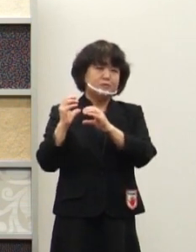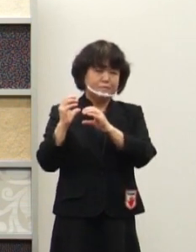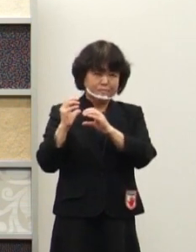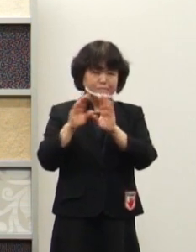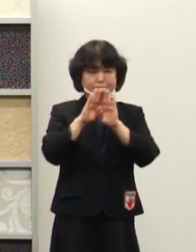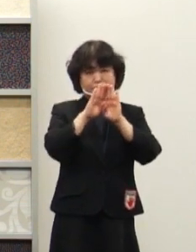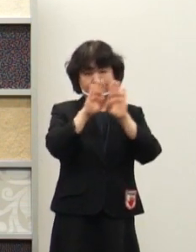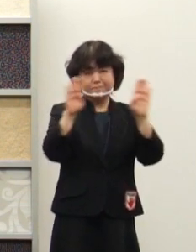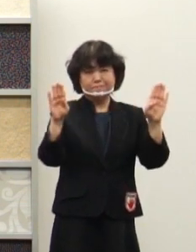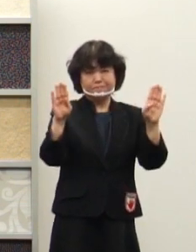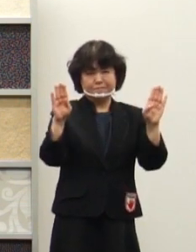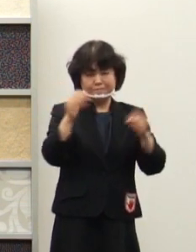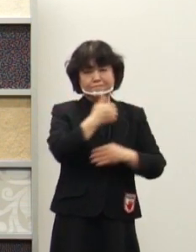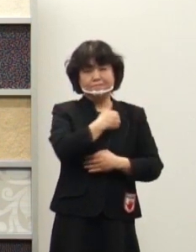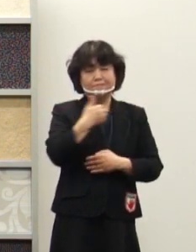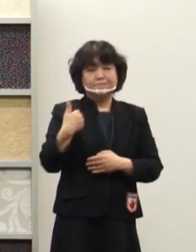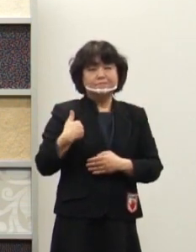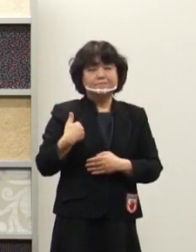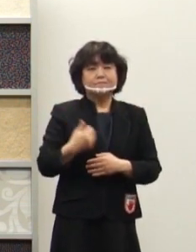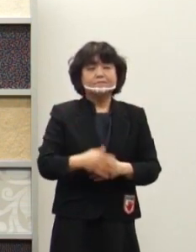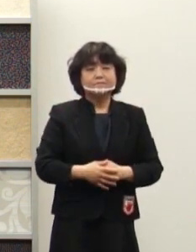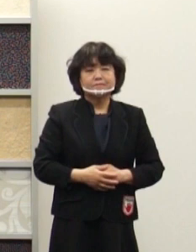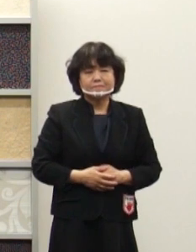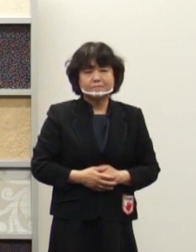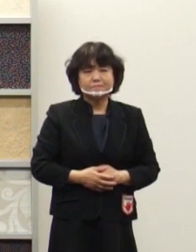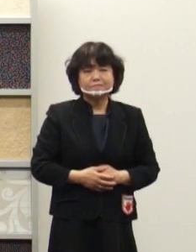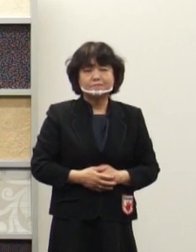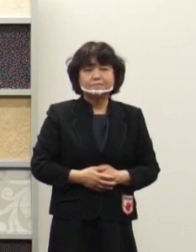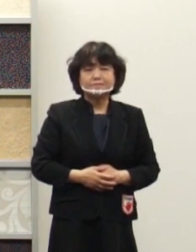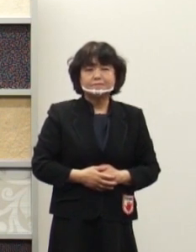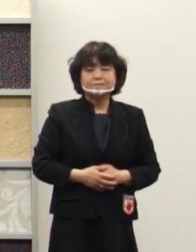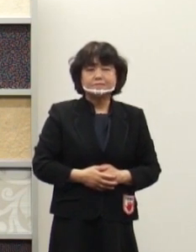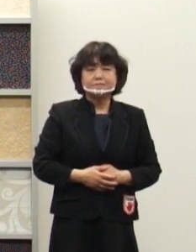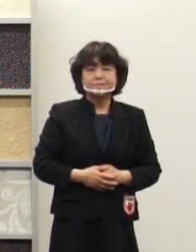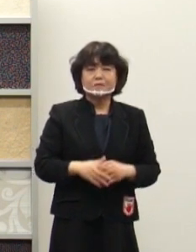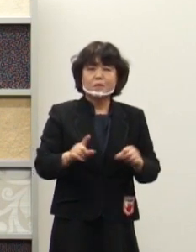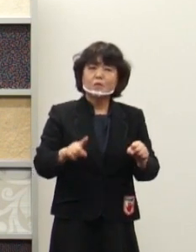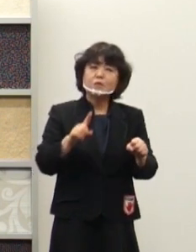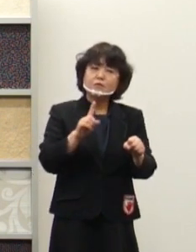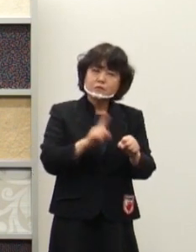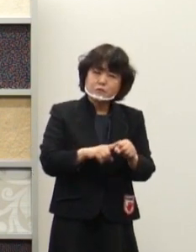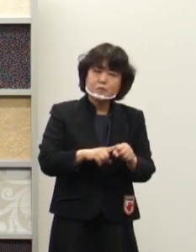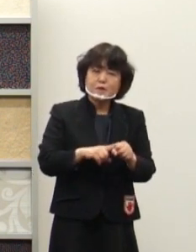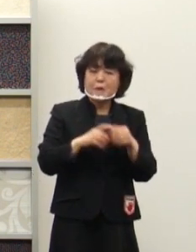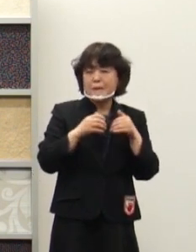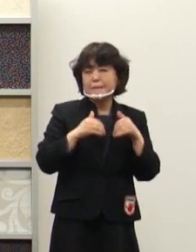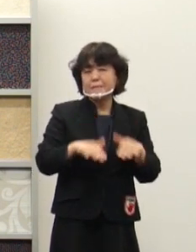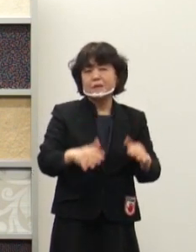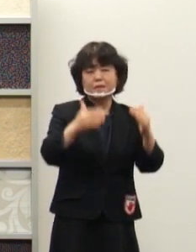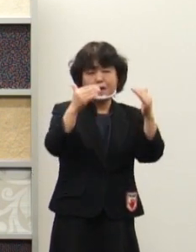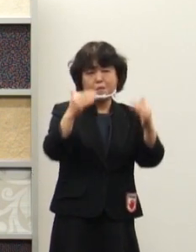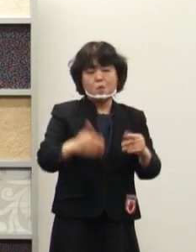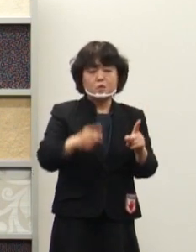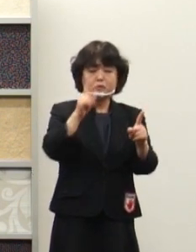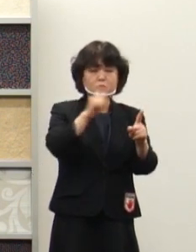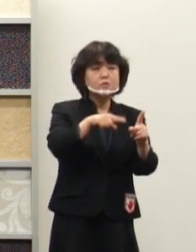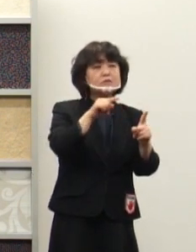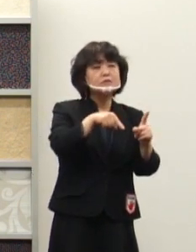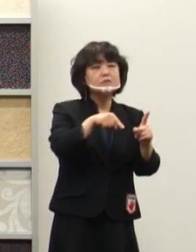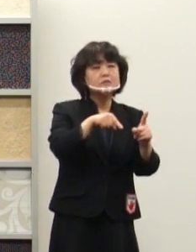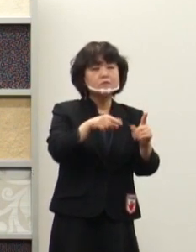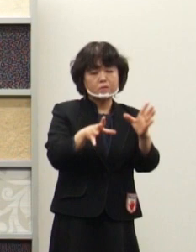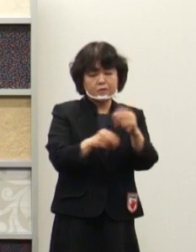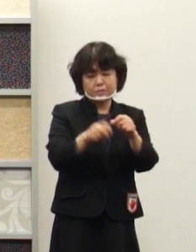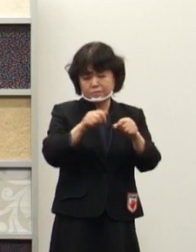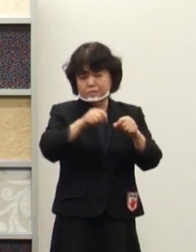を、催しているわけでありますが、今年はですね、今般のマンボウが、延長された